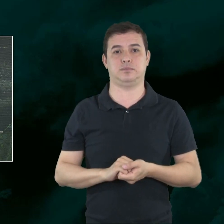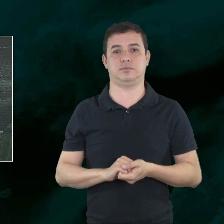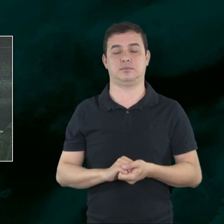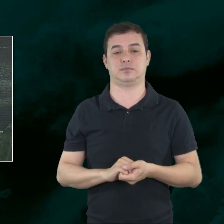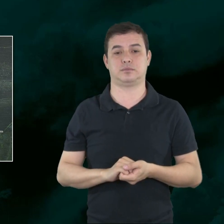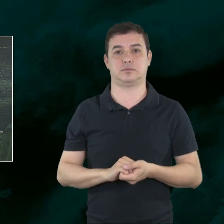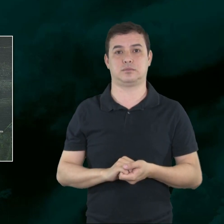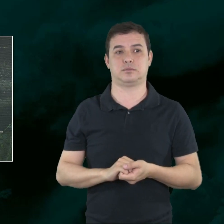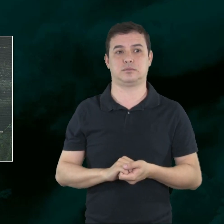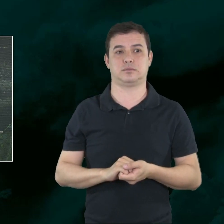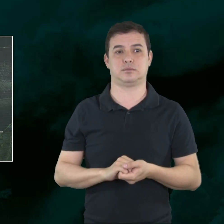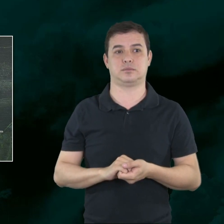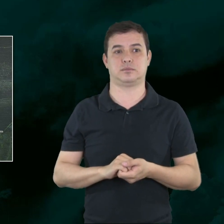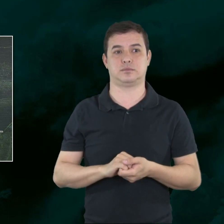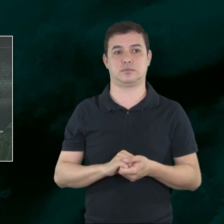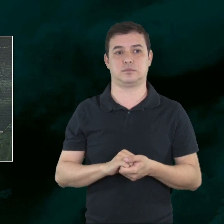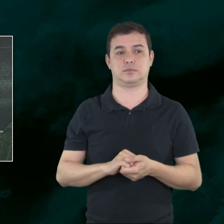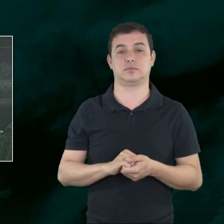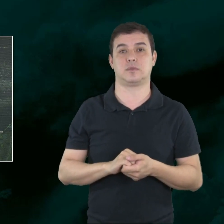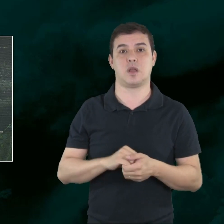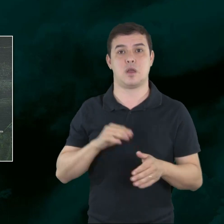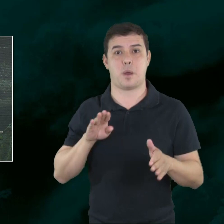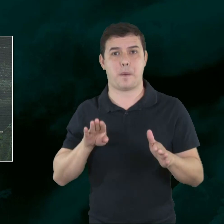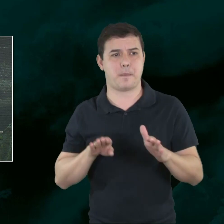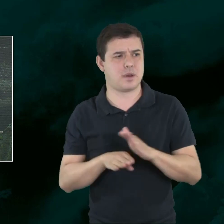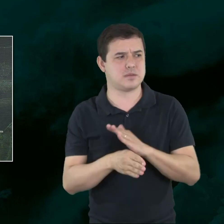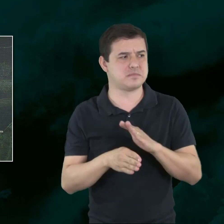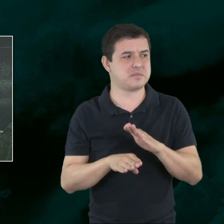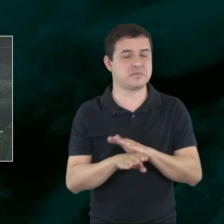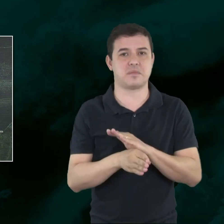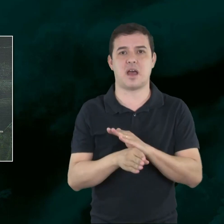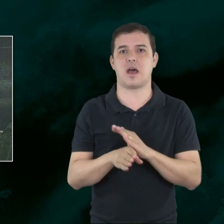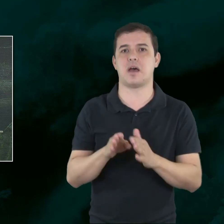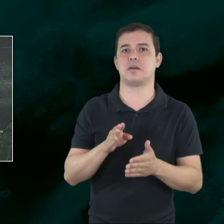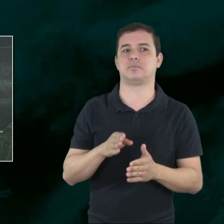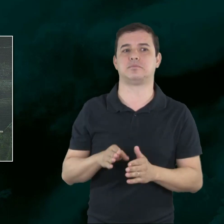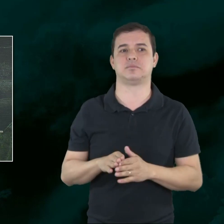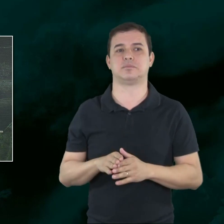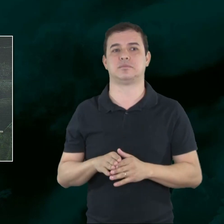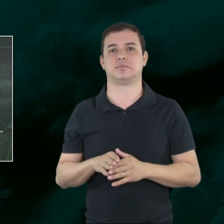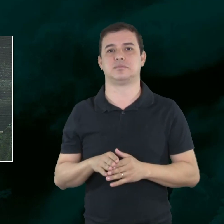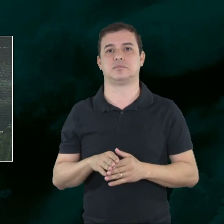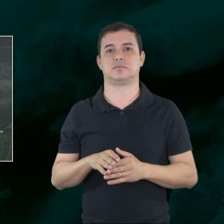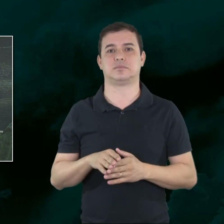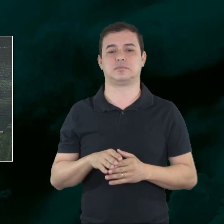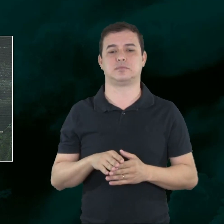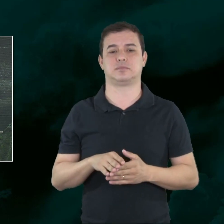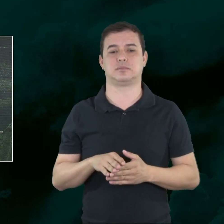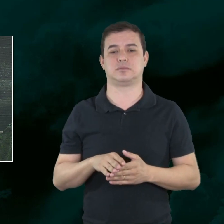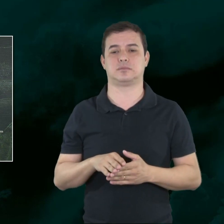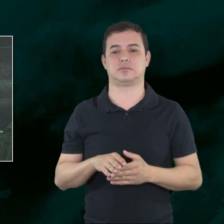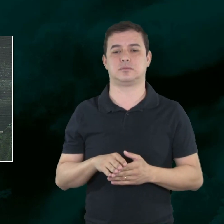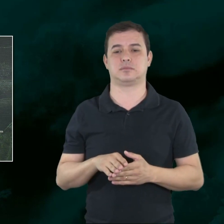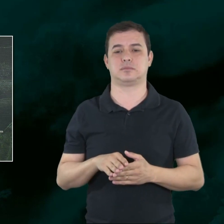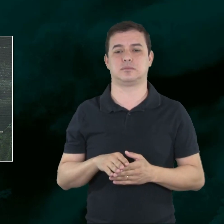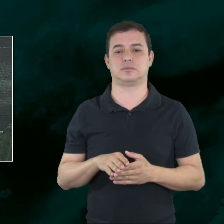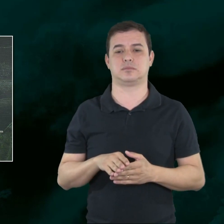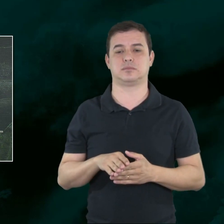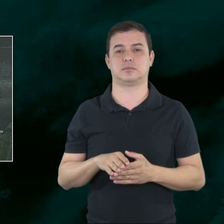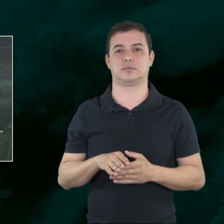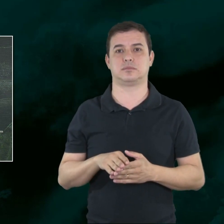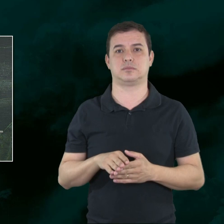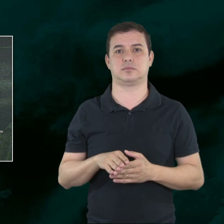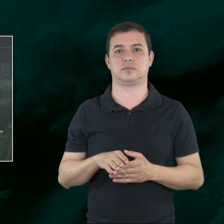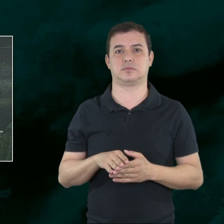palavra, quer por epístola, como se procedesse de nós, supondo tenha chegado o dia